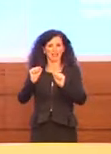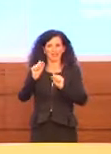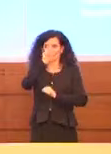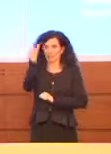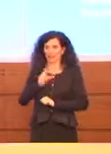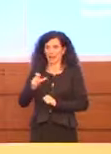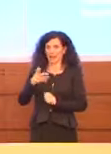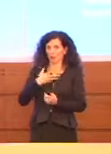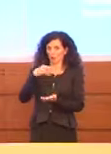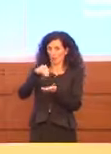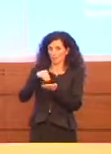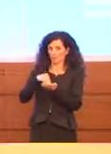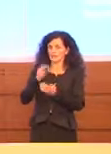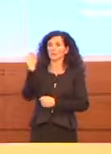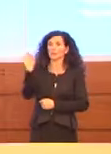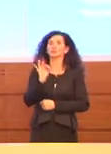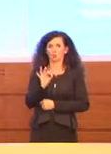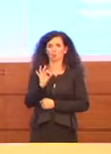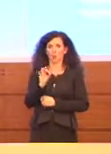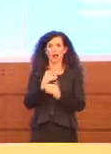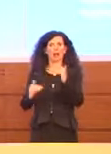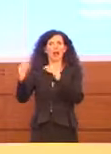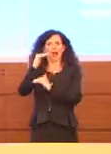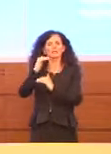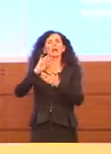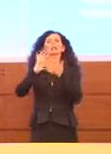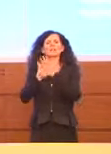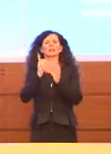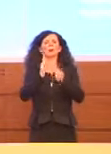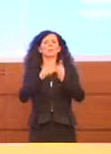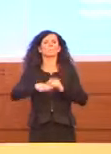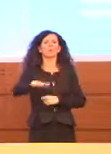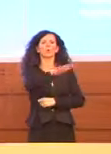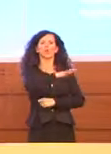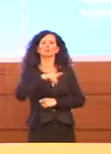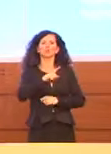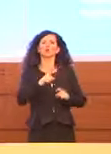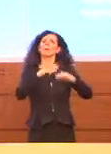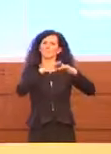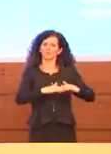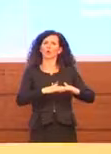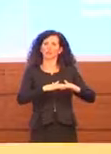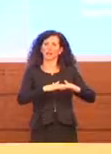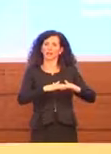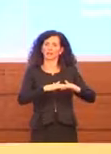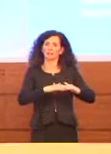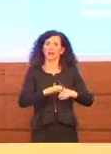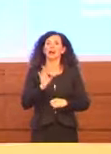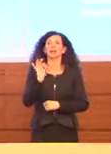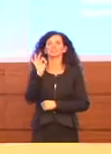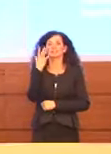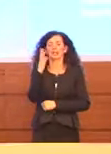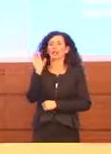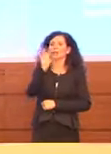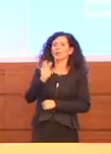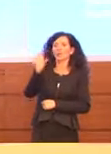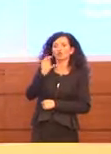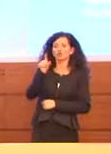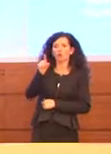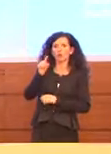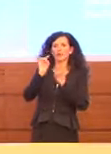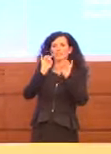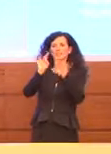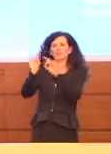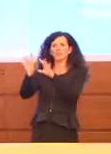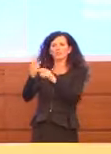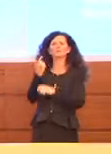quella popolazione sostanzialmente più protetta rispetto a una nuova esposizione mentre una regione in cui il virus è circolato